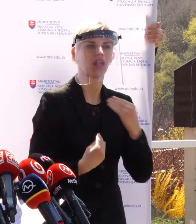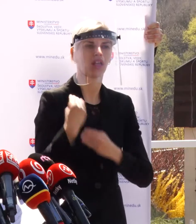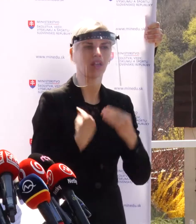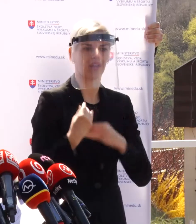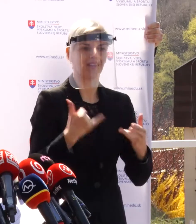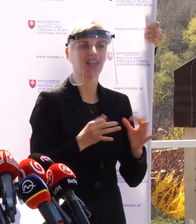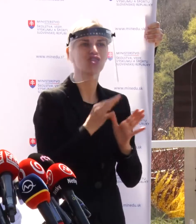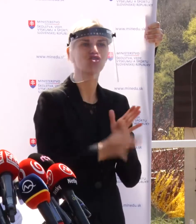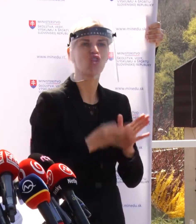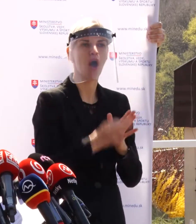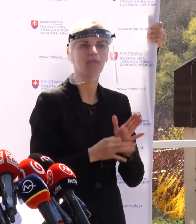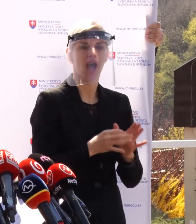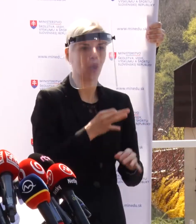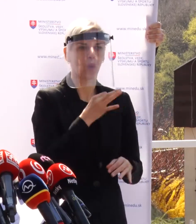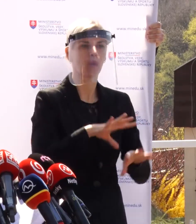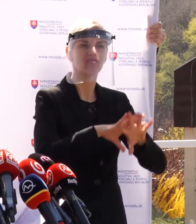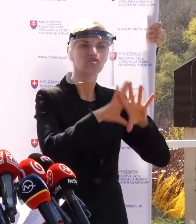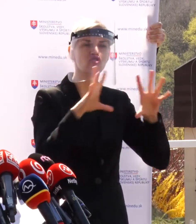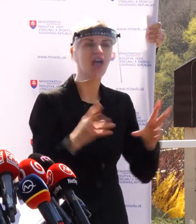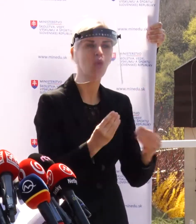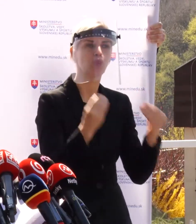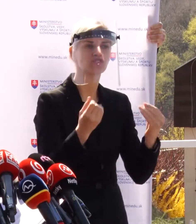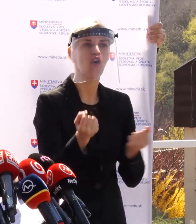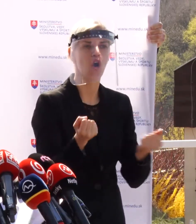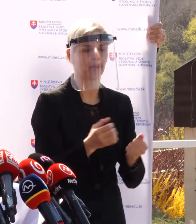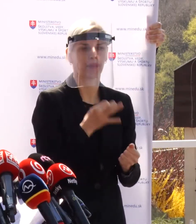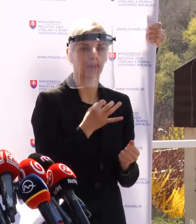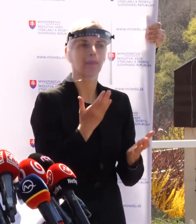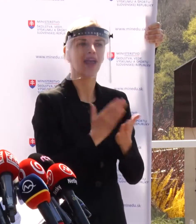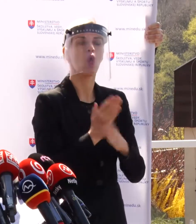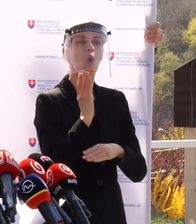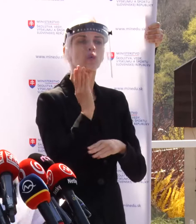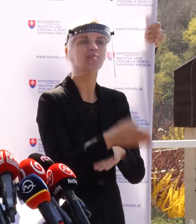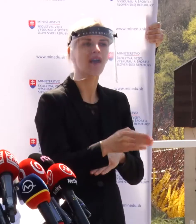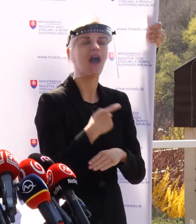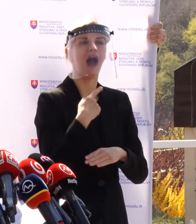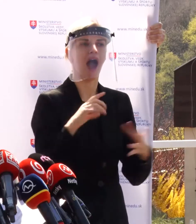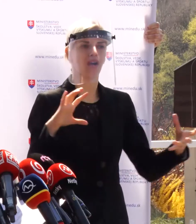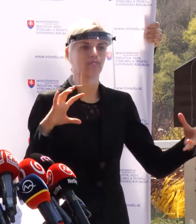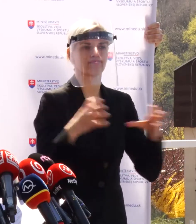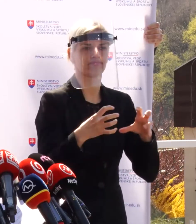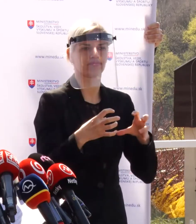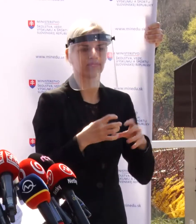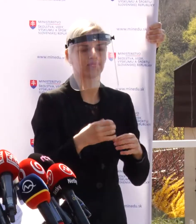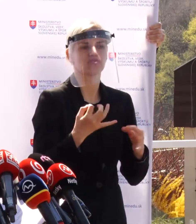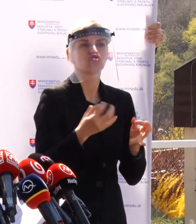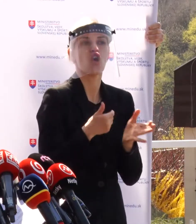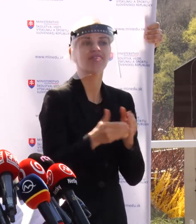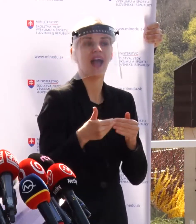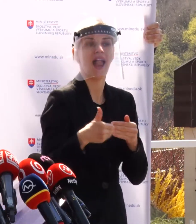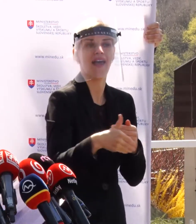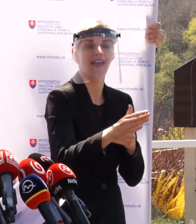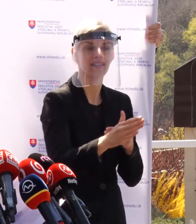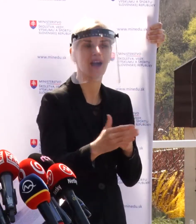v tejto dobe nemôžu zvládať všetko učivo, tak aby sme mali usmernenie, ako budeme pokračovať v nasledujúcich mesiacoch a ako možno